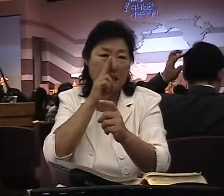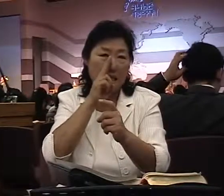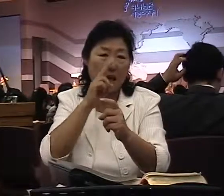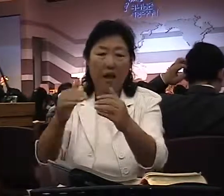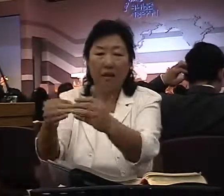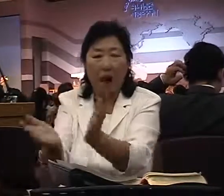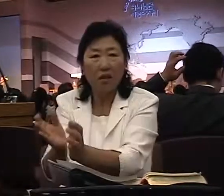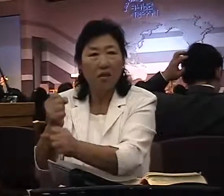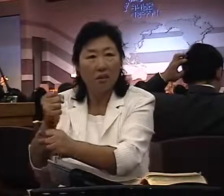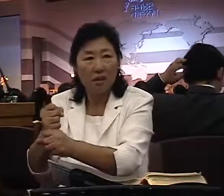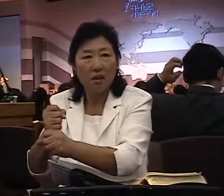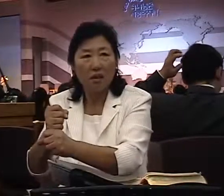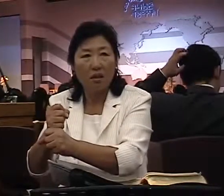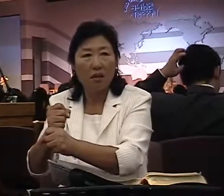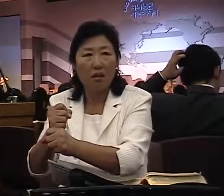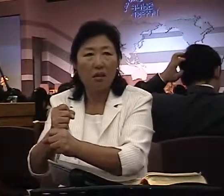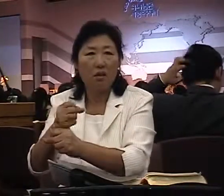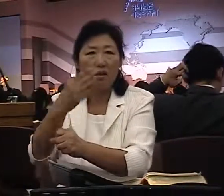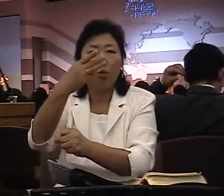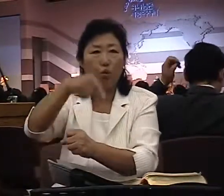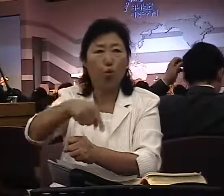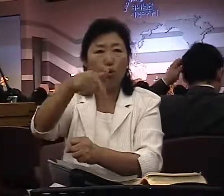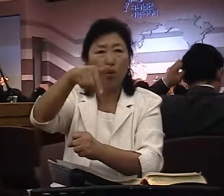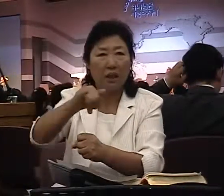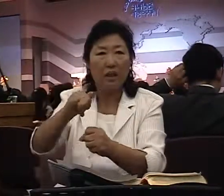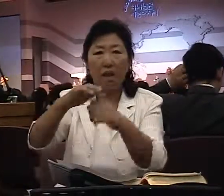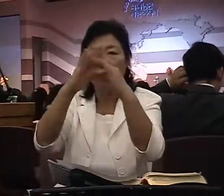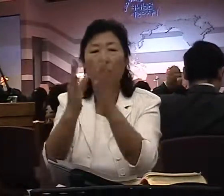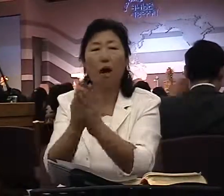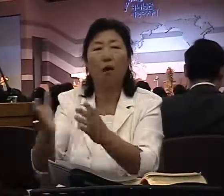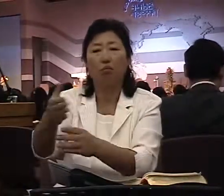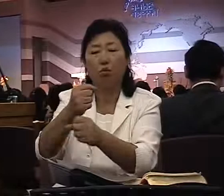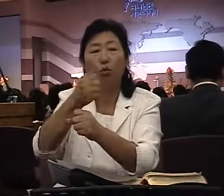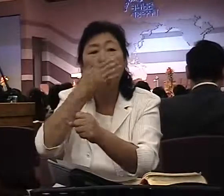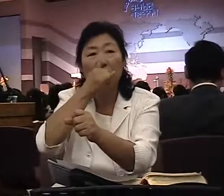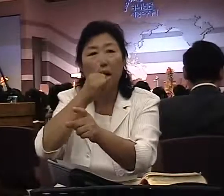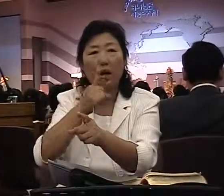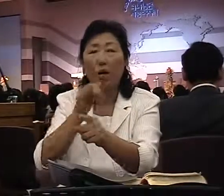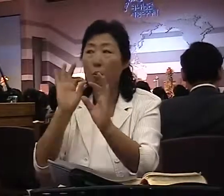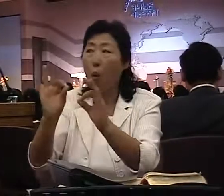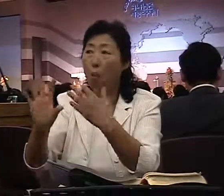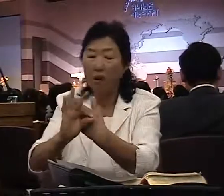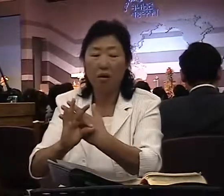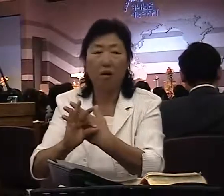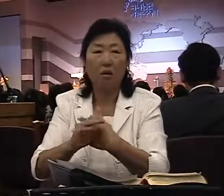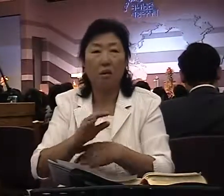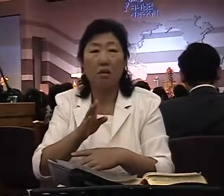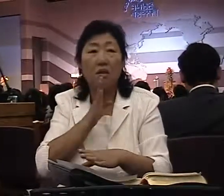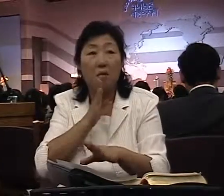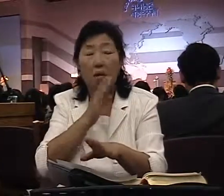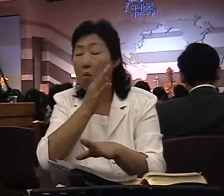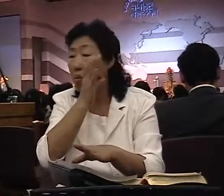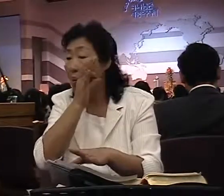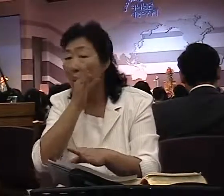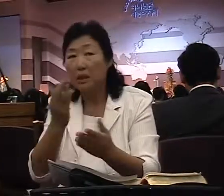투기, 한꺼번에 다 이렇게 묶을 수가 있다고 보는데, 여러분 이거 보시면요, 이거 정말 부끄러운 일이지만 가정